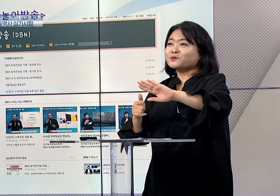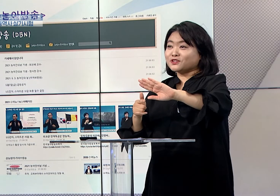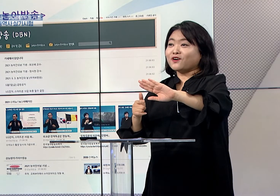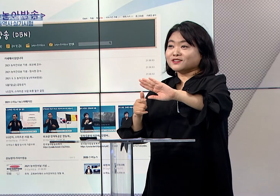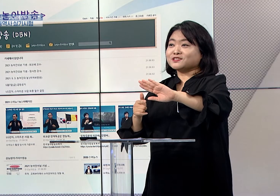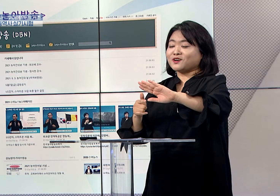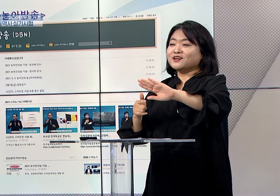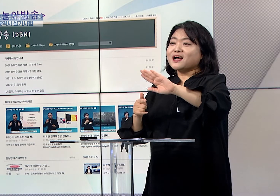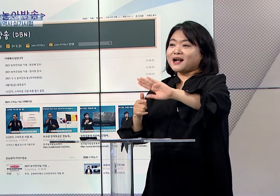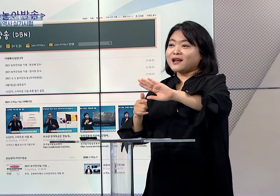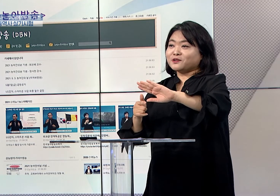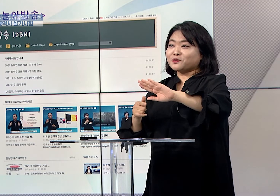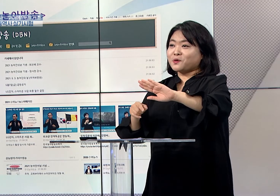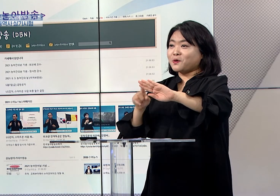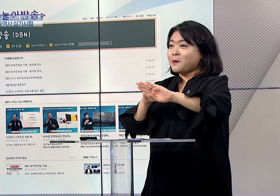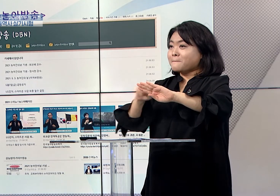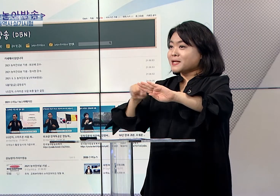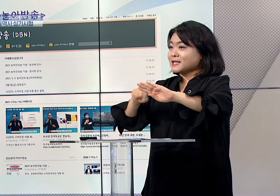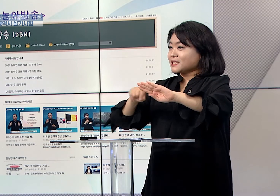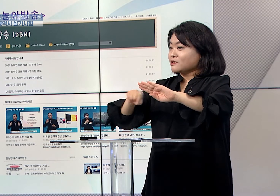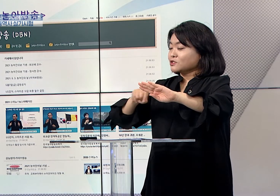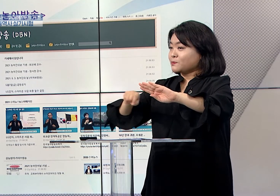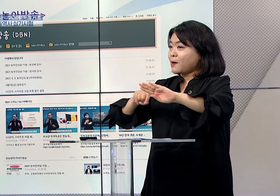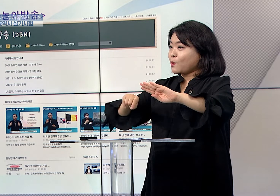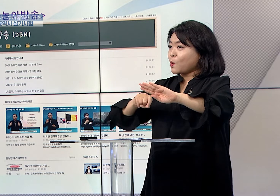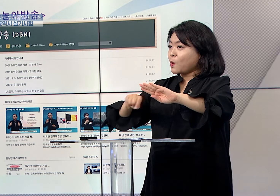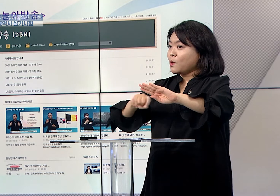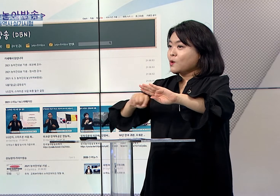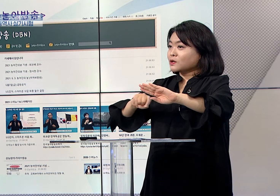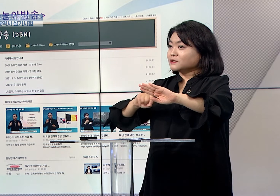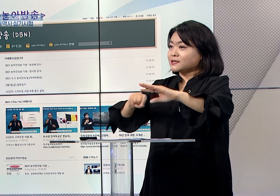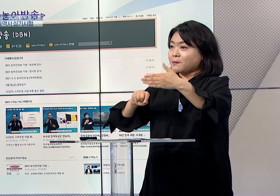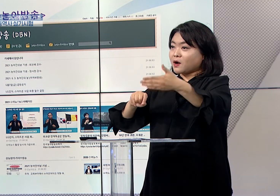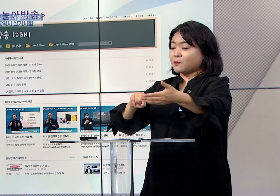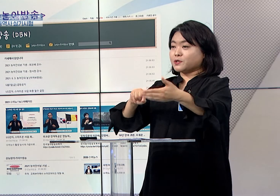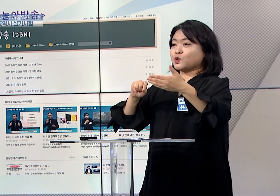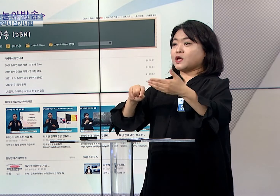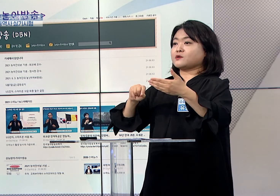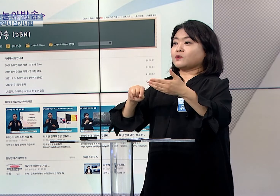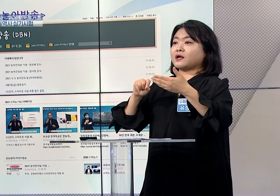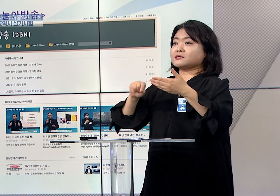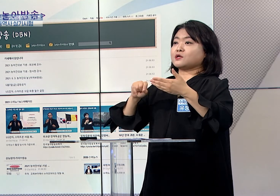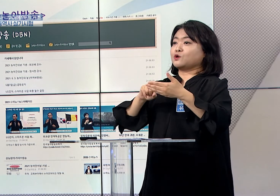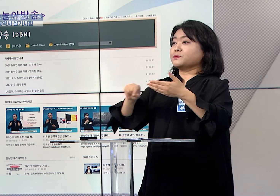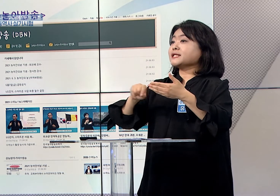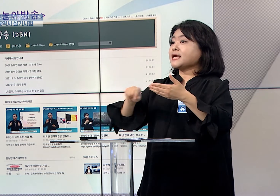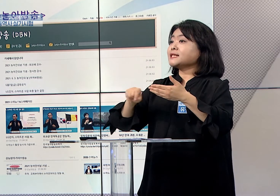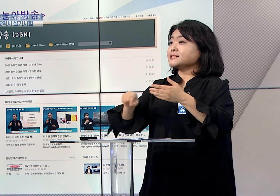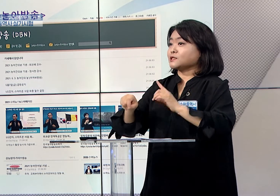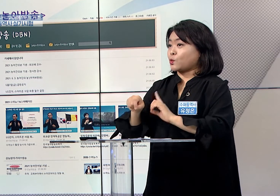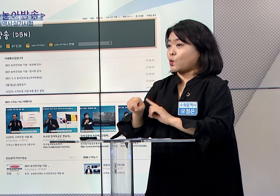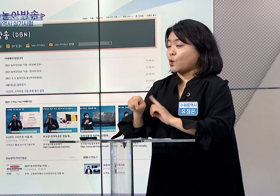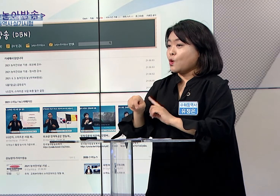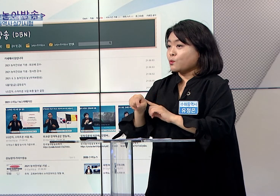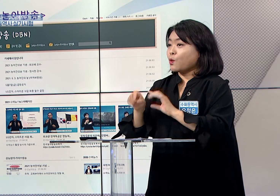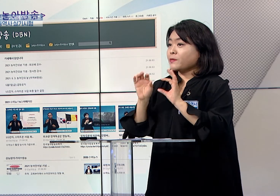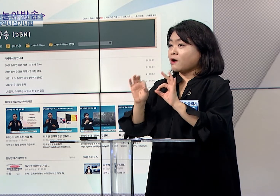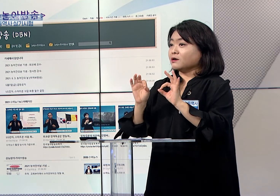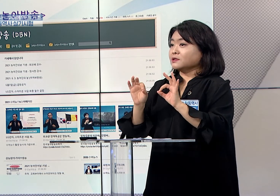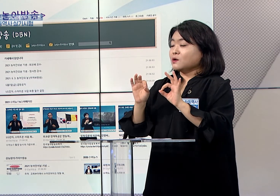가려놓고요. 그렇죠? 가려놓고 필기 연습해보고 그 자막과 비교해서 내가 제대로 필기했는지도 보면